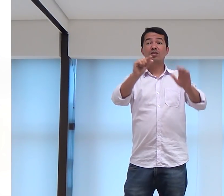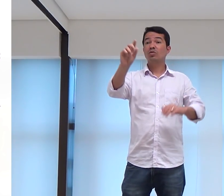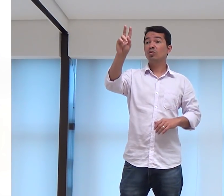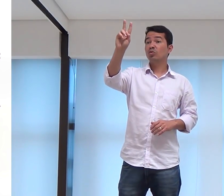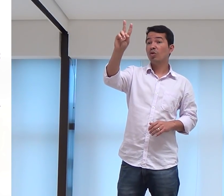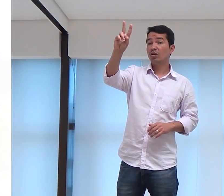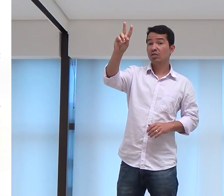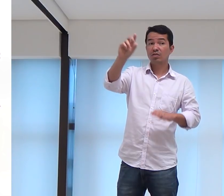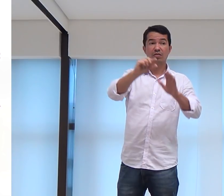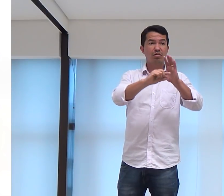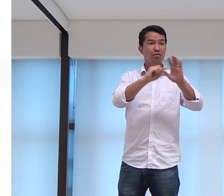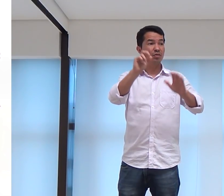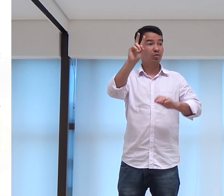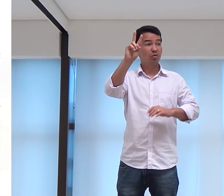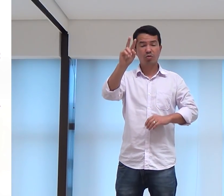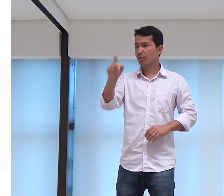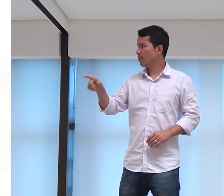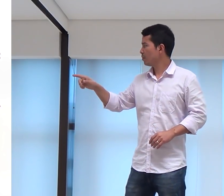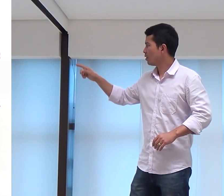E no versículo 2.